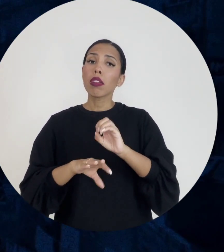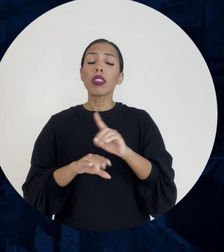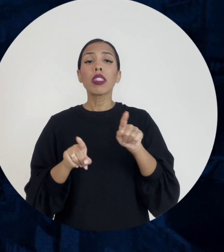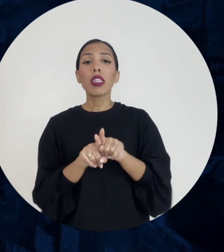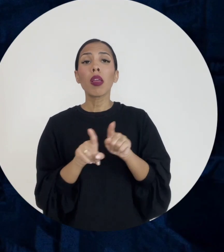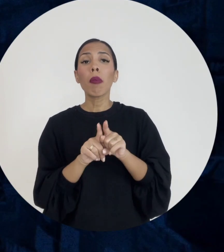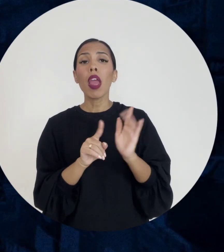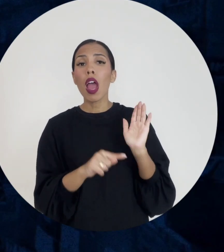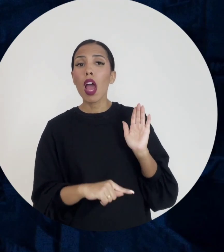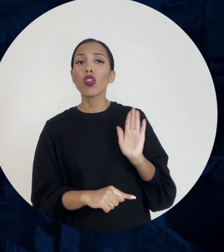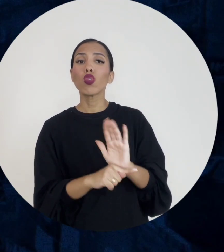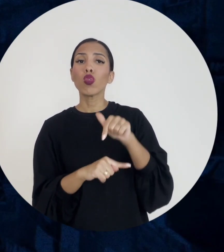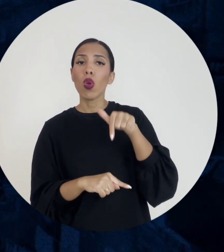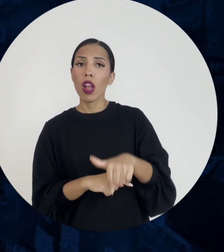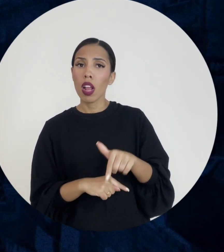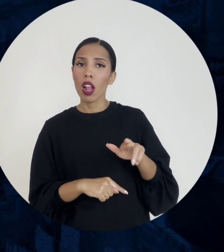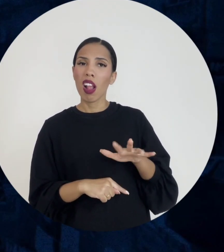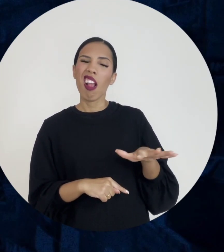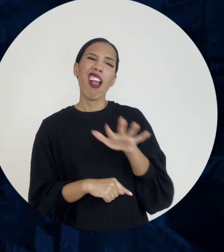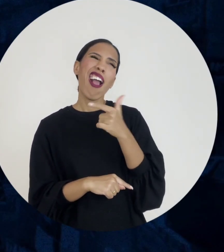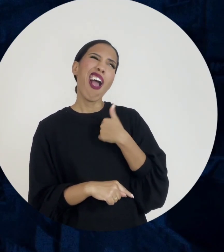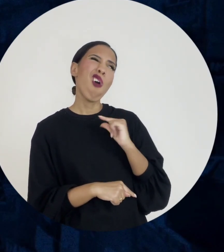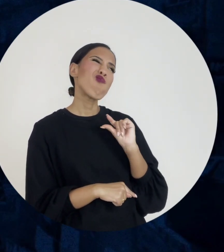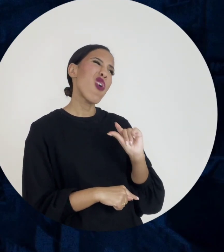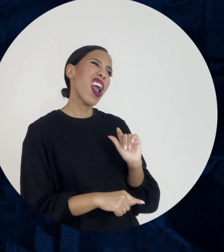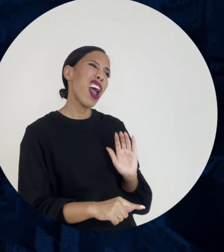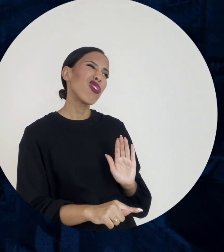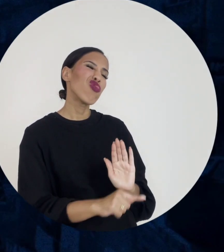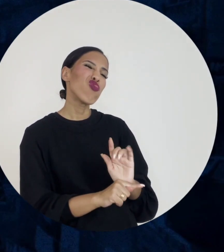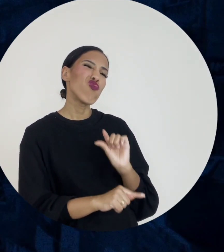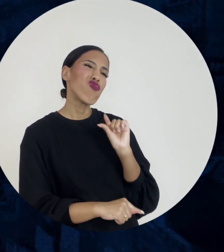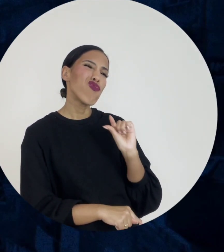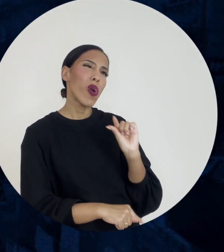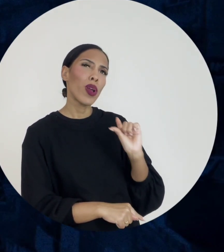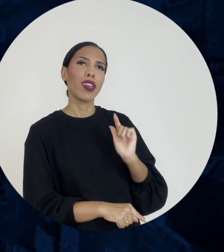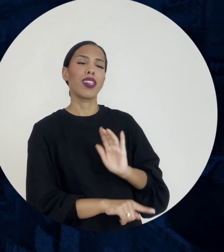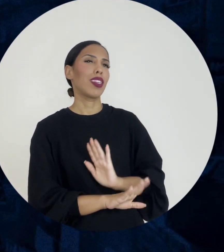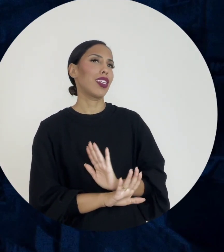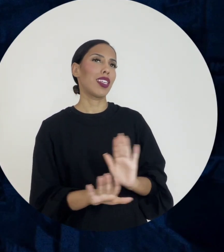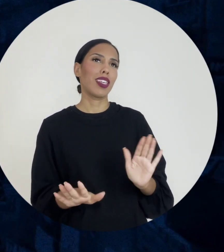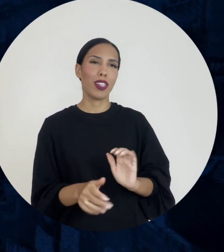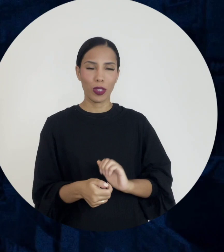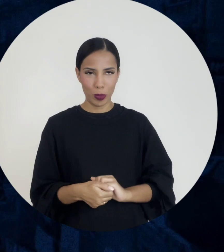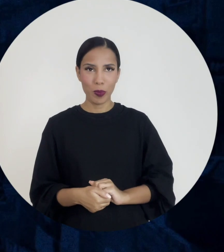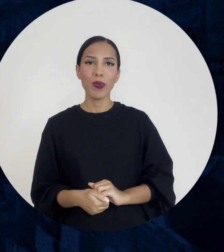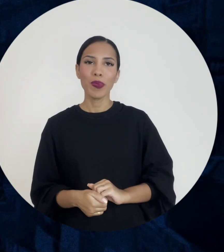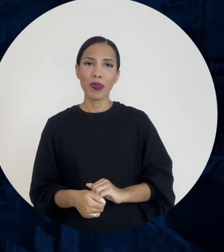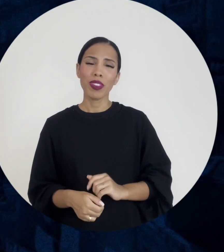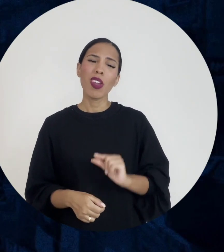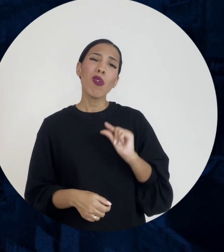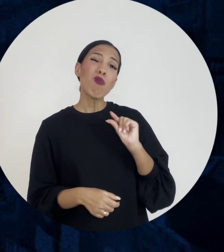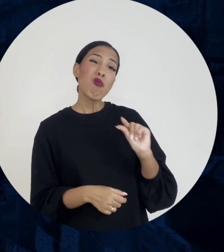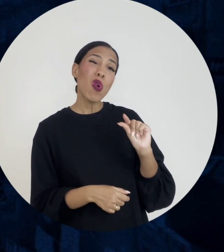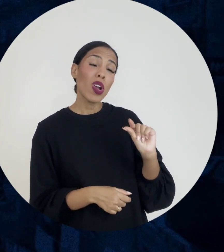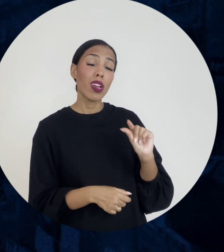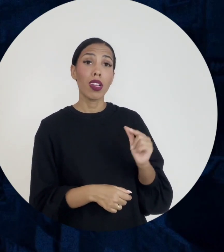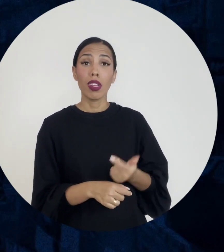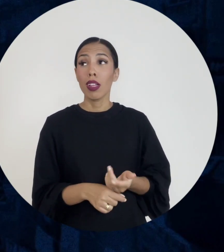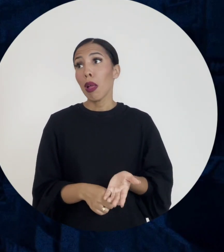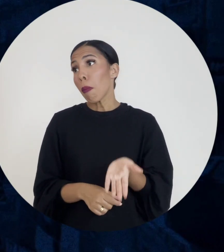Um pouquinho, onde era carente de muito, né? Faz muita diferença. Acho que assim, o mínimo,